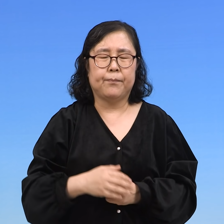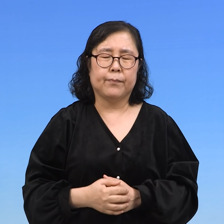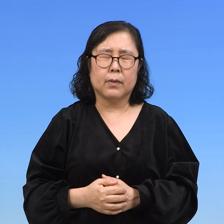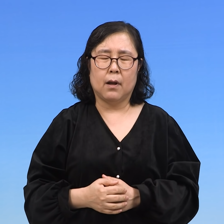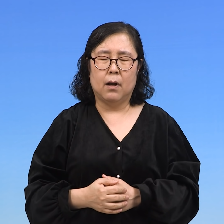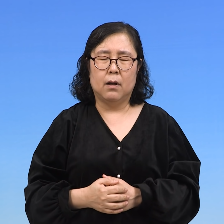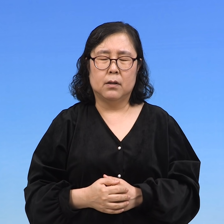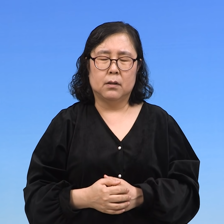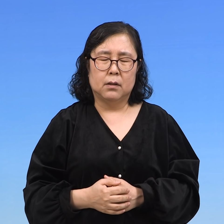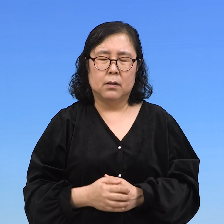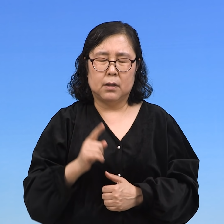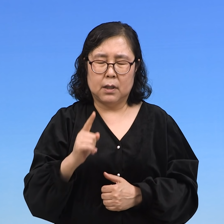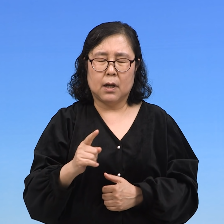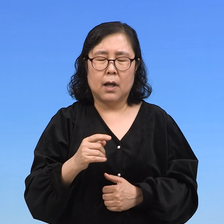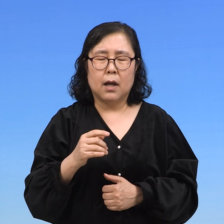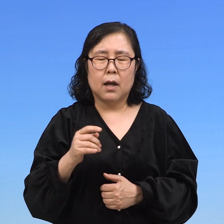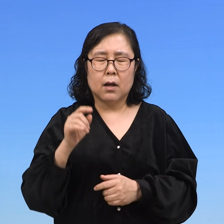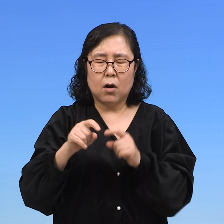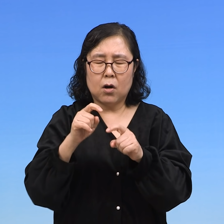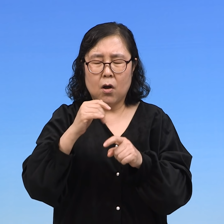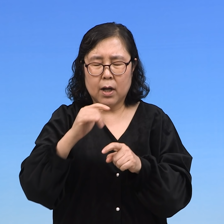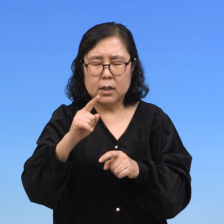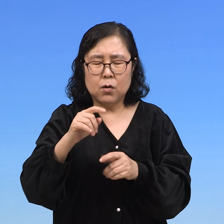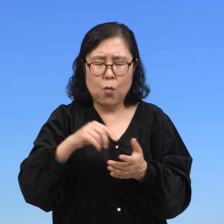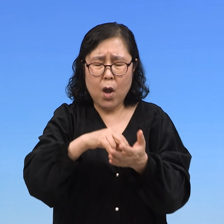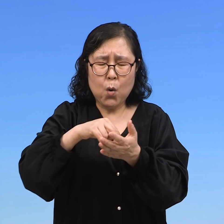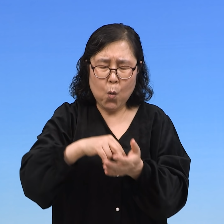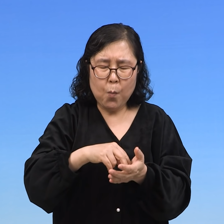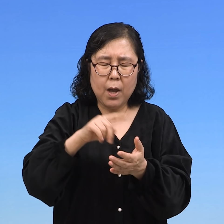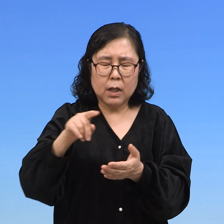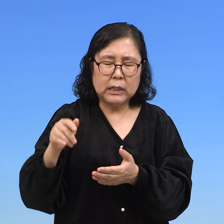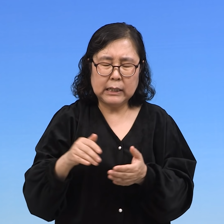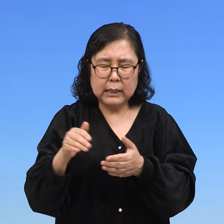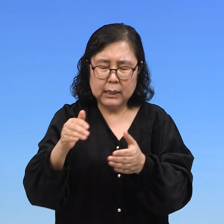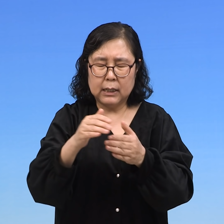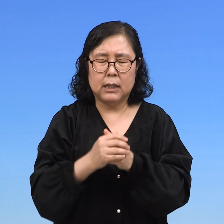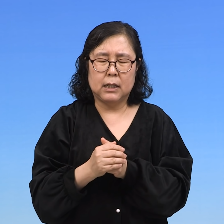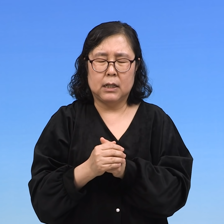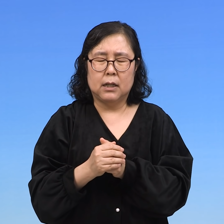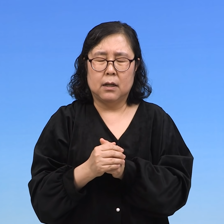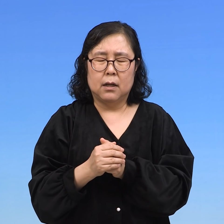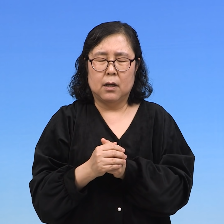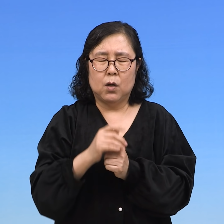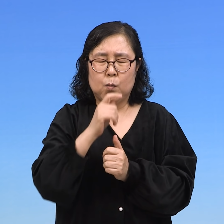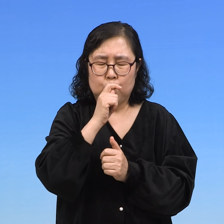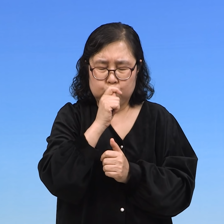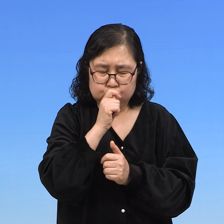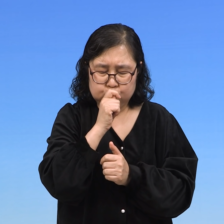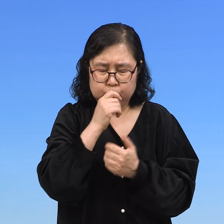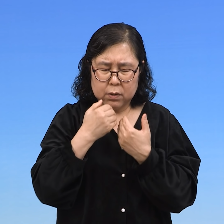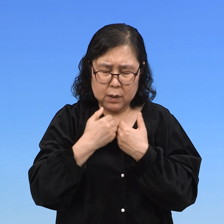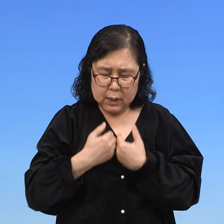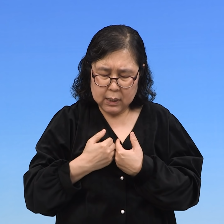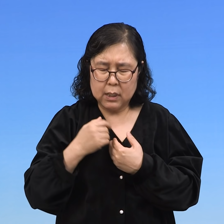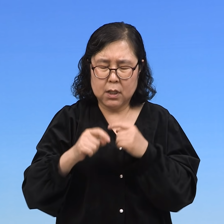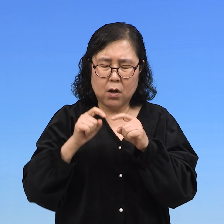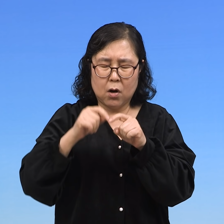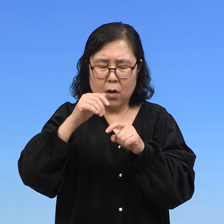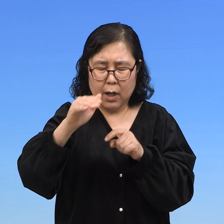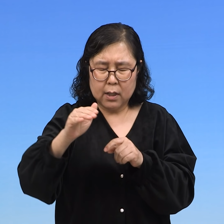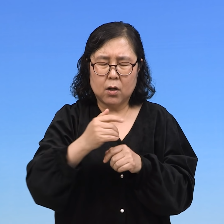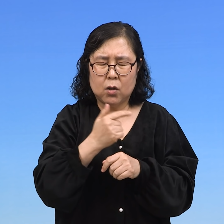네가 걸어가는 그 외로움의 그 길을 그 길을 묵묵히 걸어가는 그거